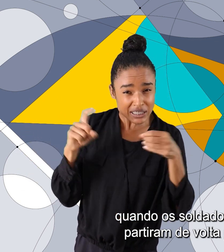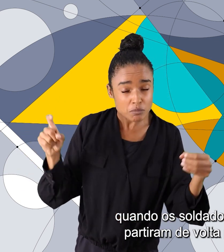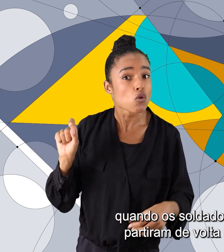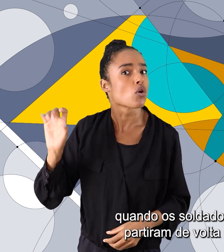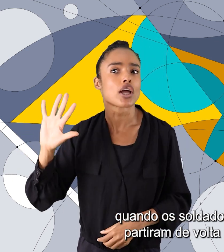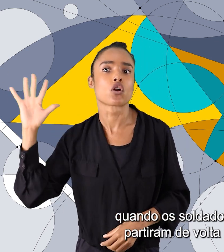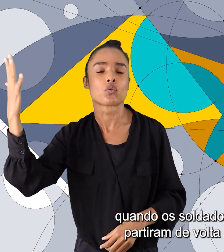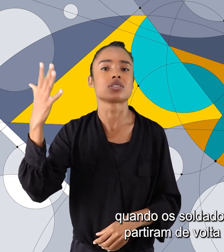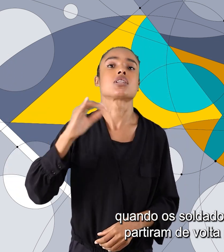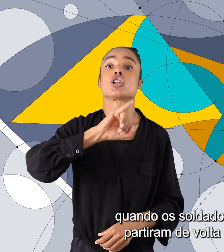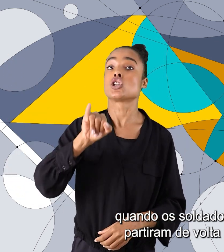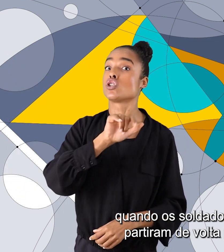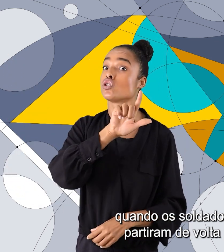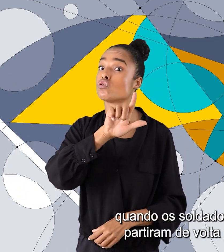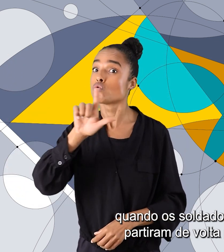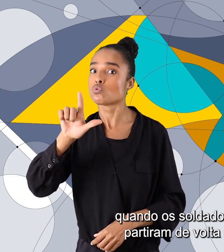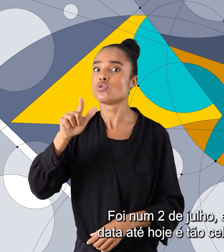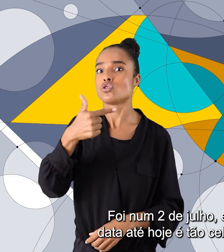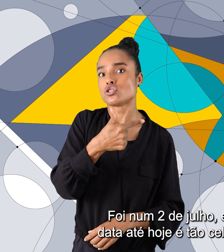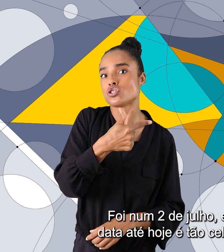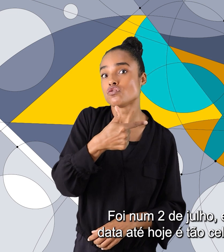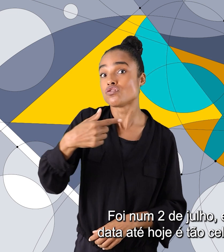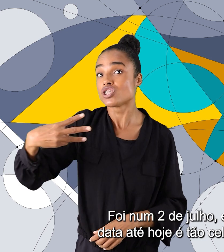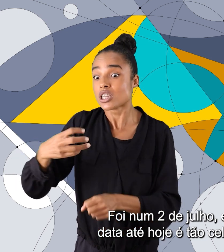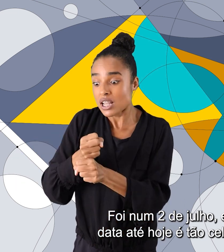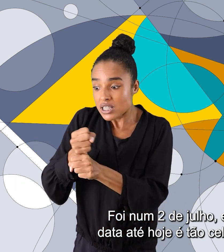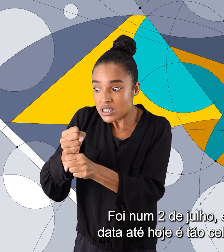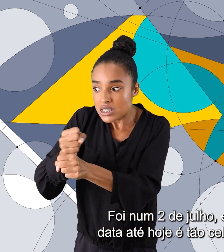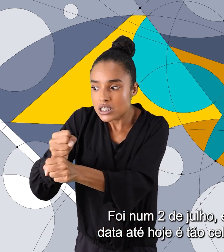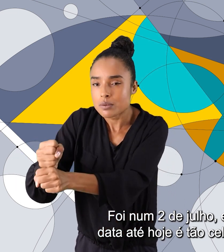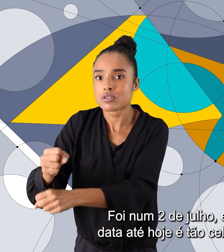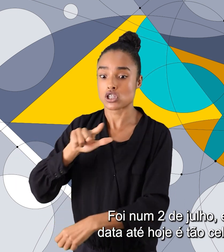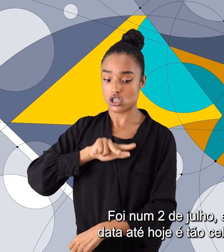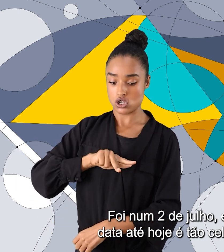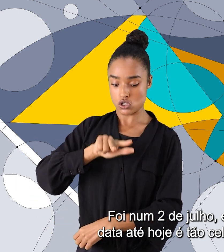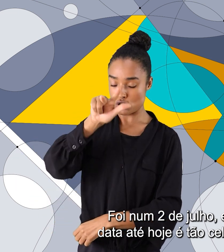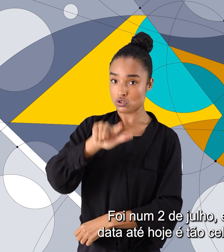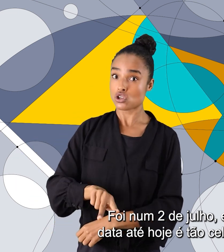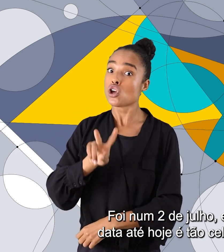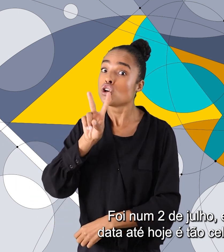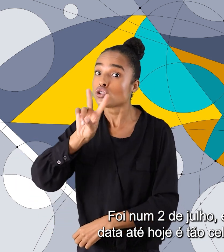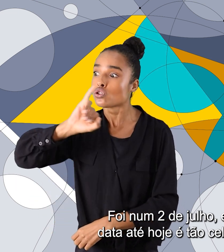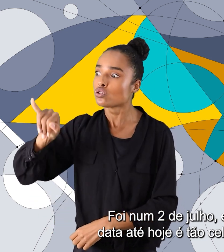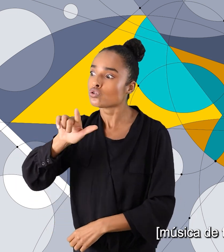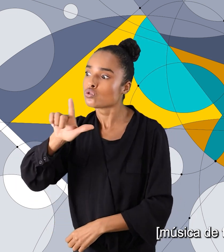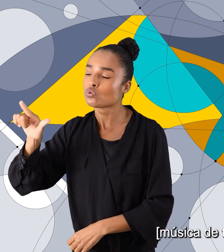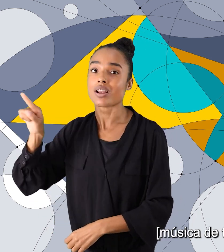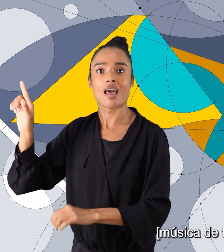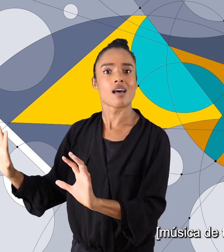soldados portugueses partiram de volta para a terrinha. Foi num 2 de julho e por isso que a data até hoje é tão celebrada na